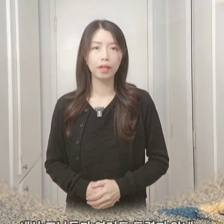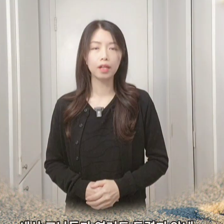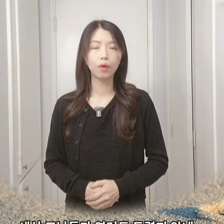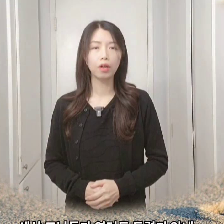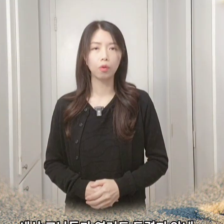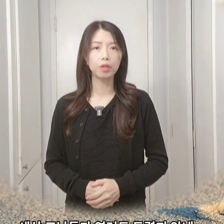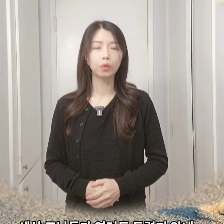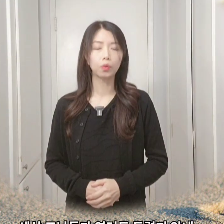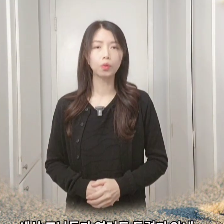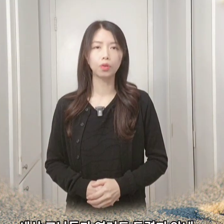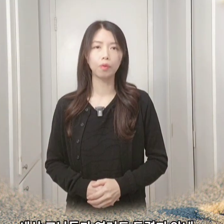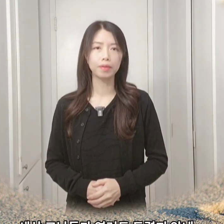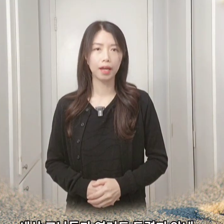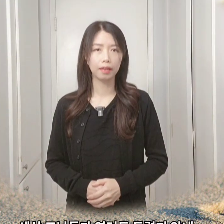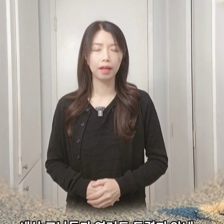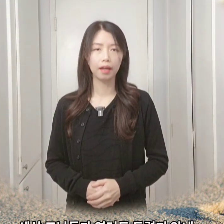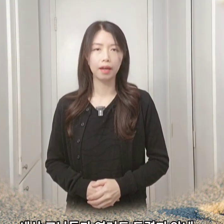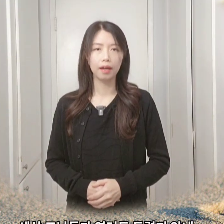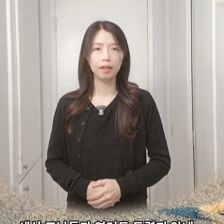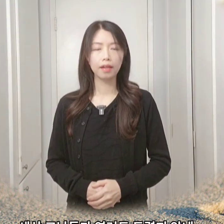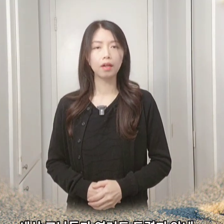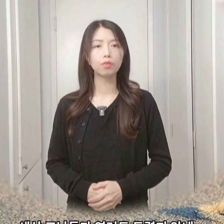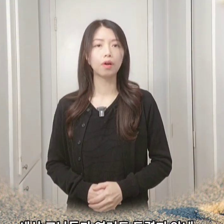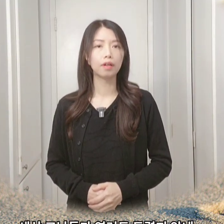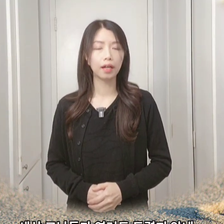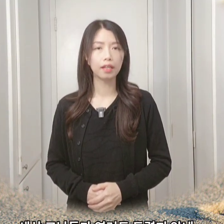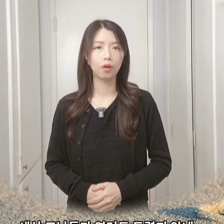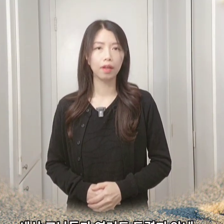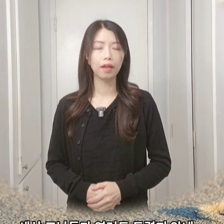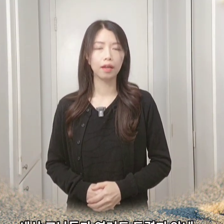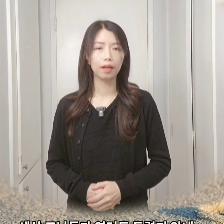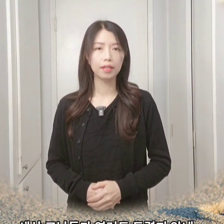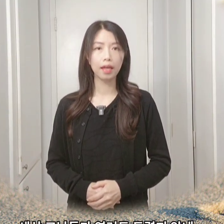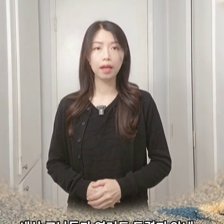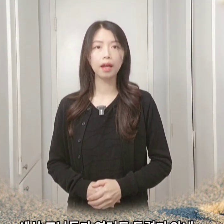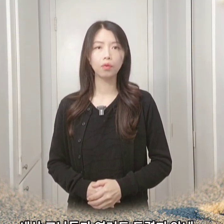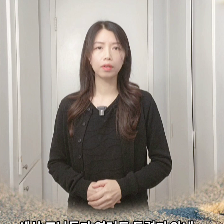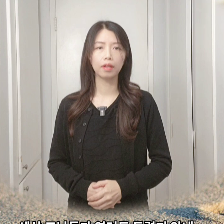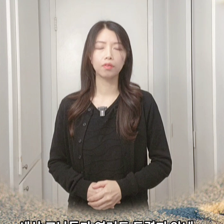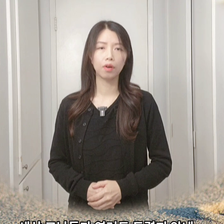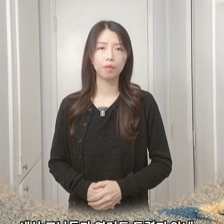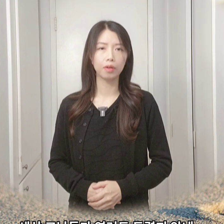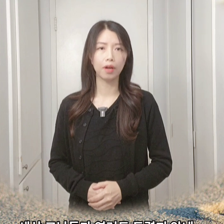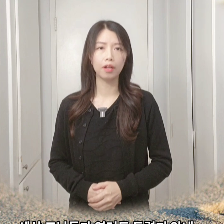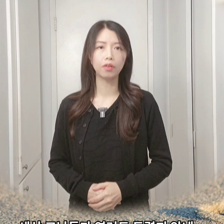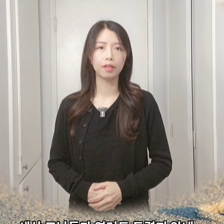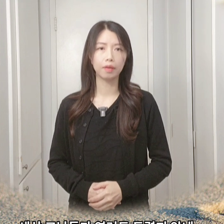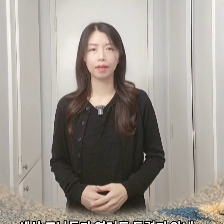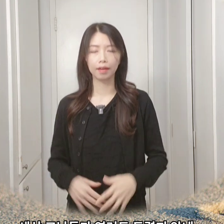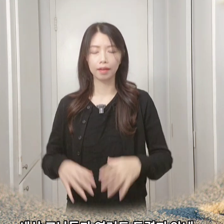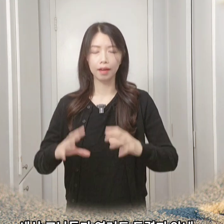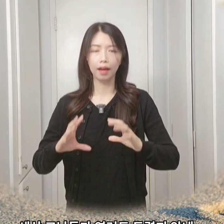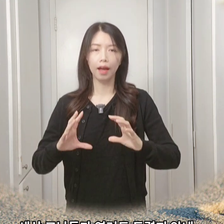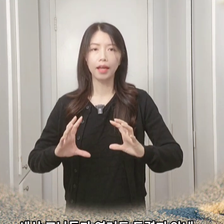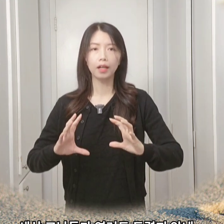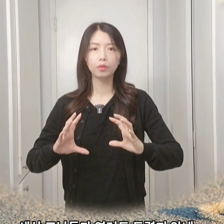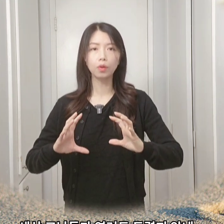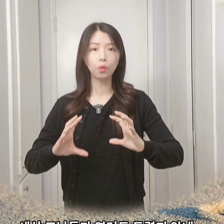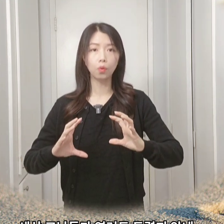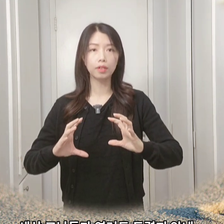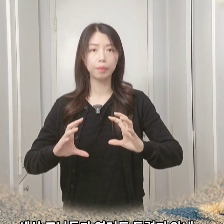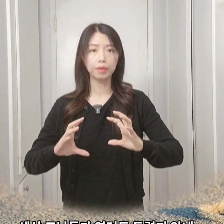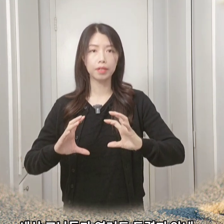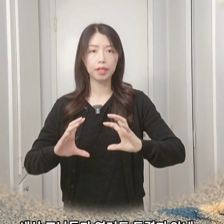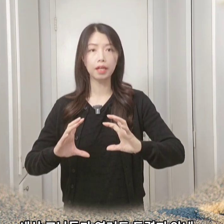세상 고난들과 염려도 두렵지 않네. 세상 수어를 하기 전에 세계라고 하는 뜻의 수어를 먼저 알려드리자면,